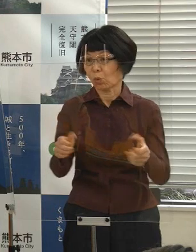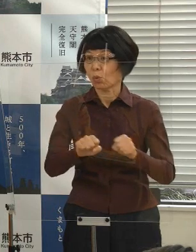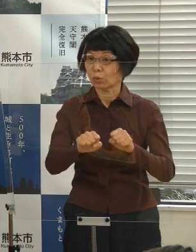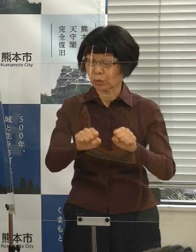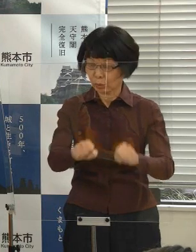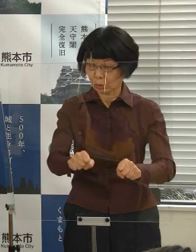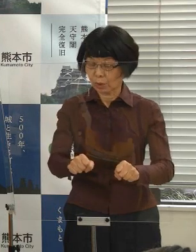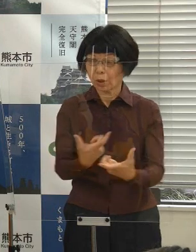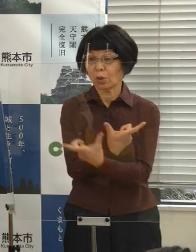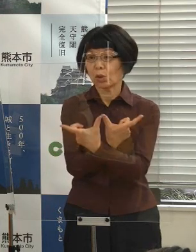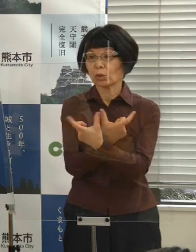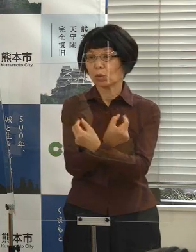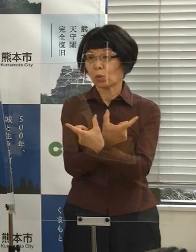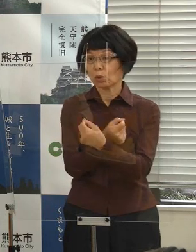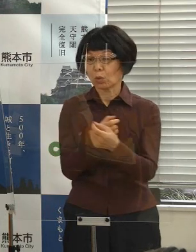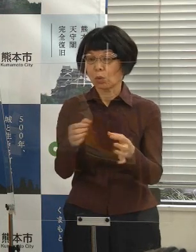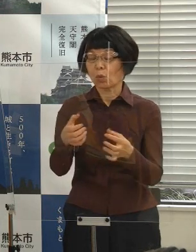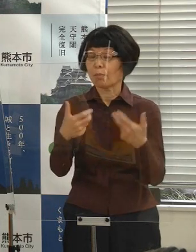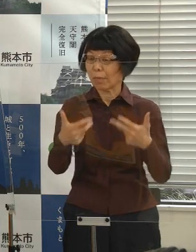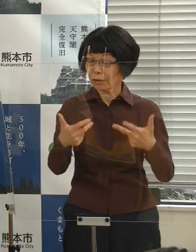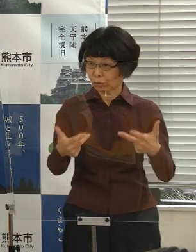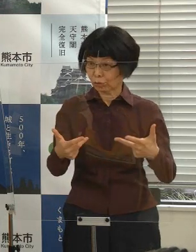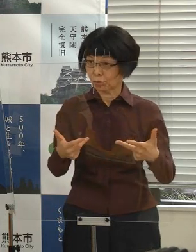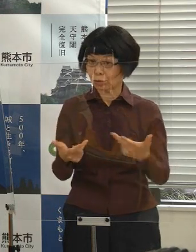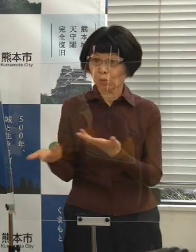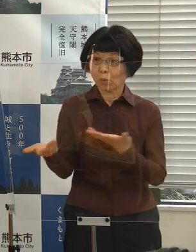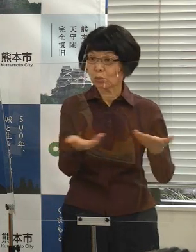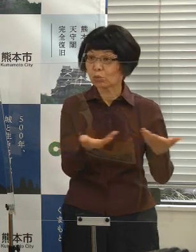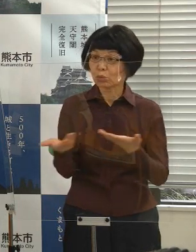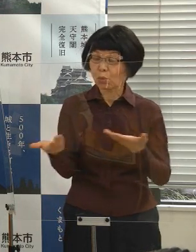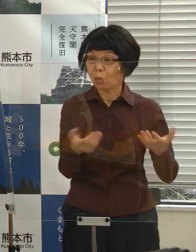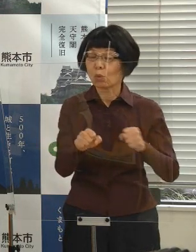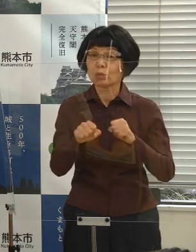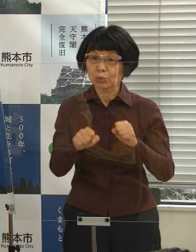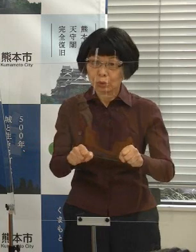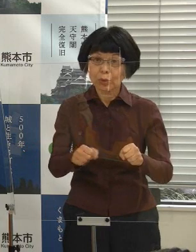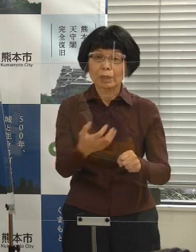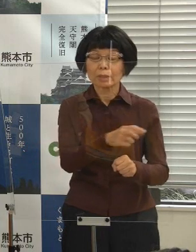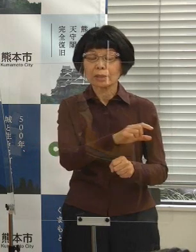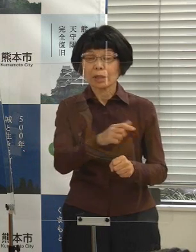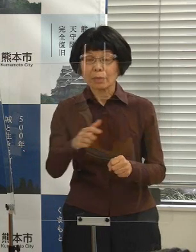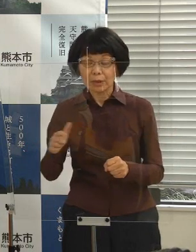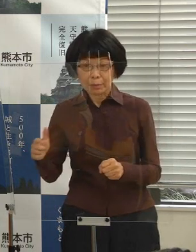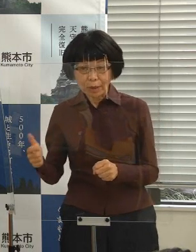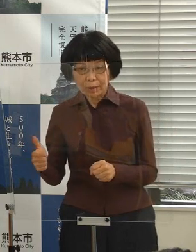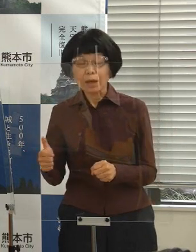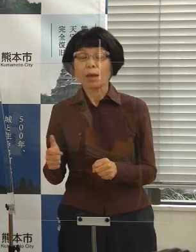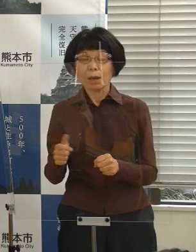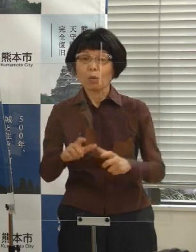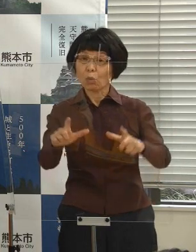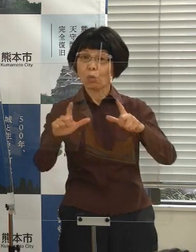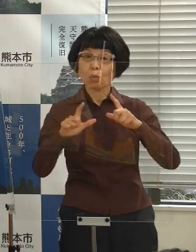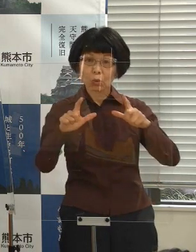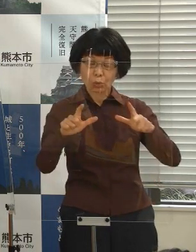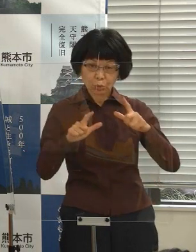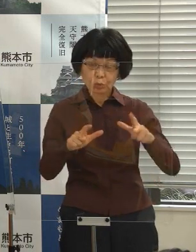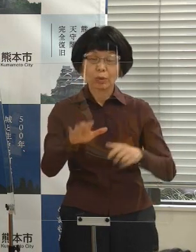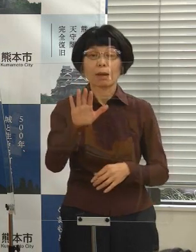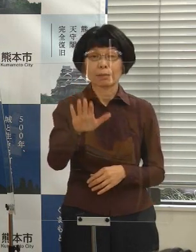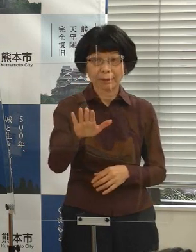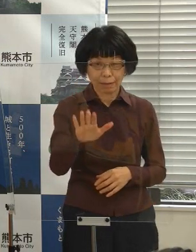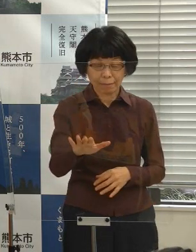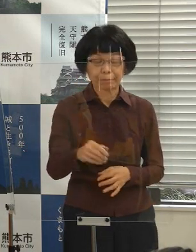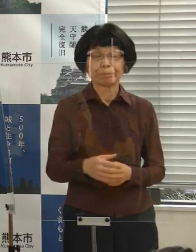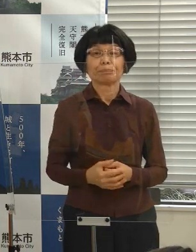行を含めたですね、さまざまな取り組みの報告がなされましてですね、非常にま